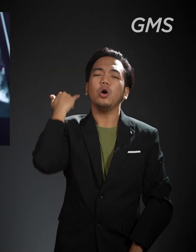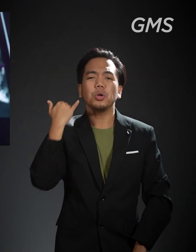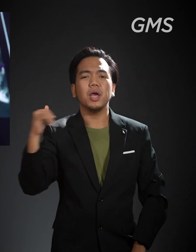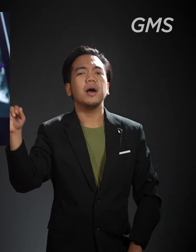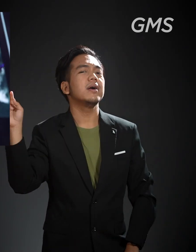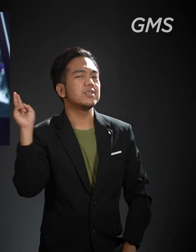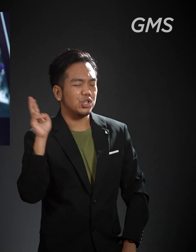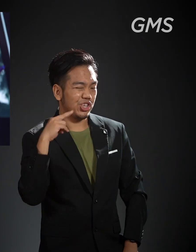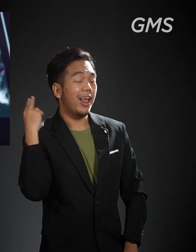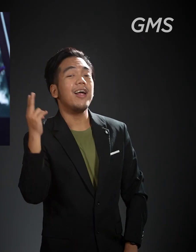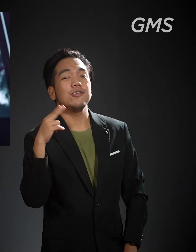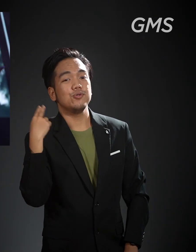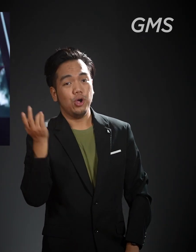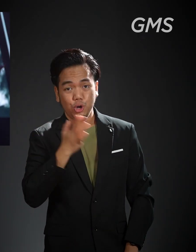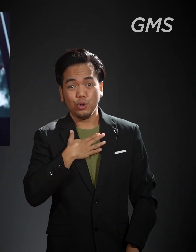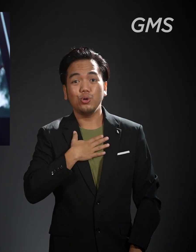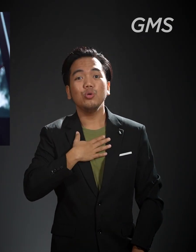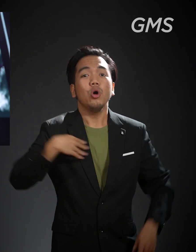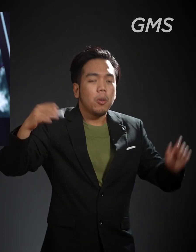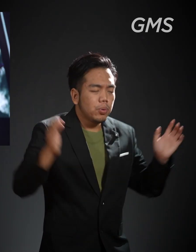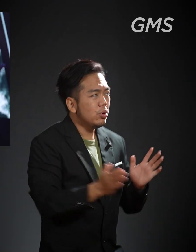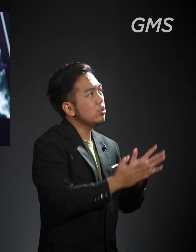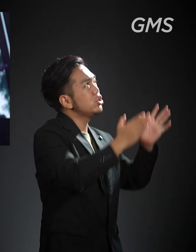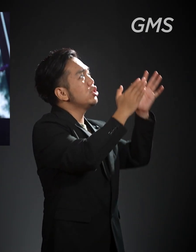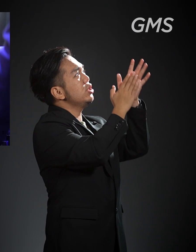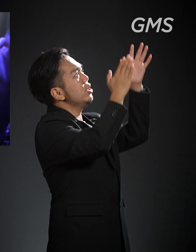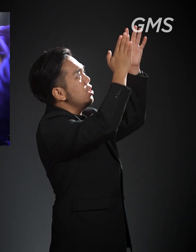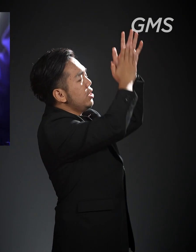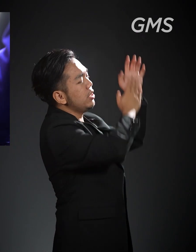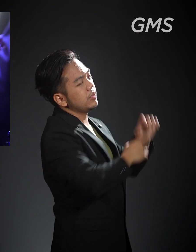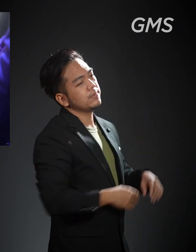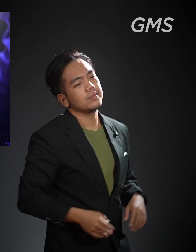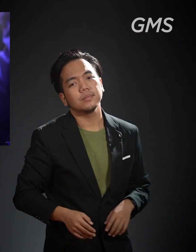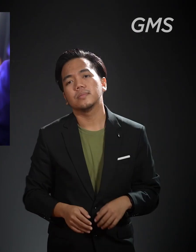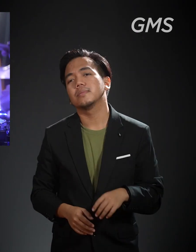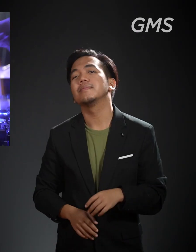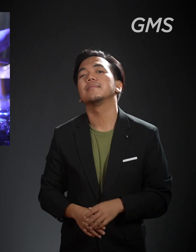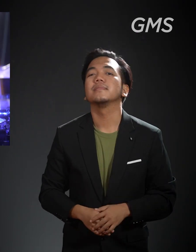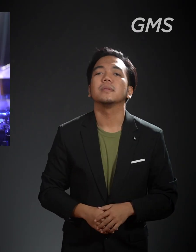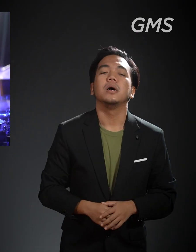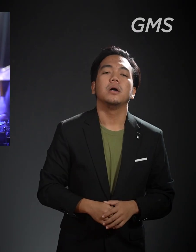Engkau yang selalu ku puji.